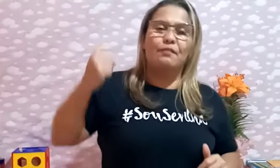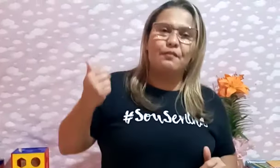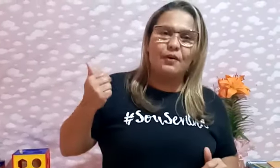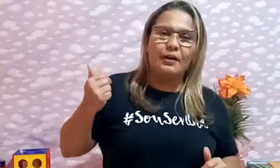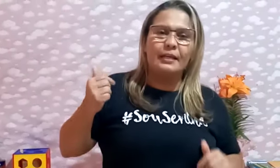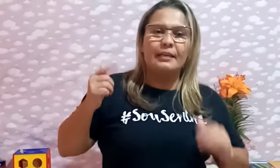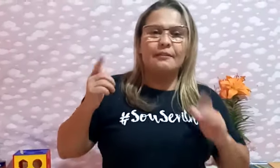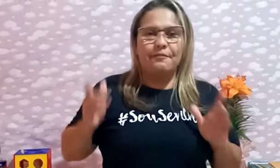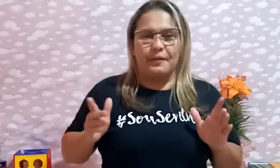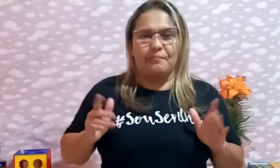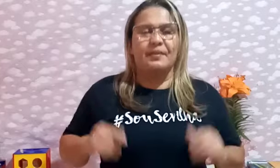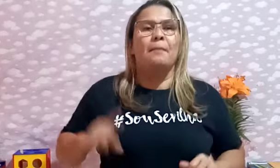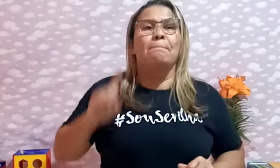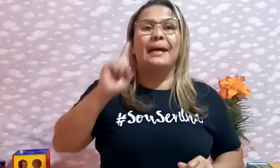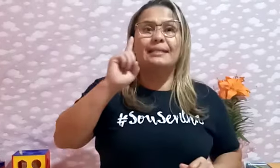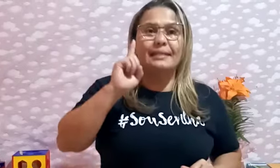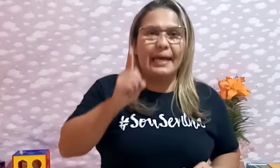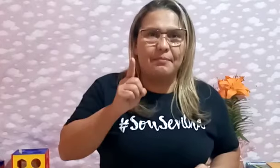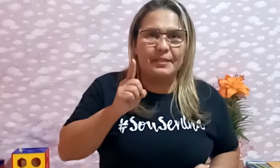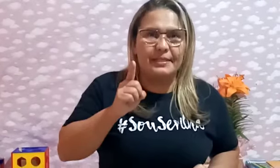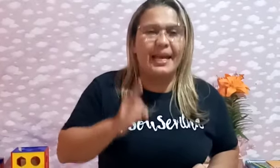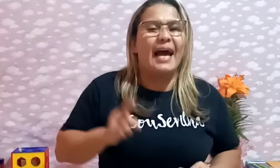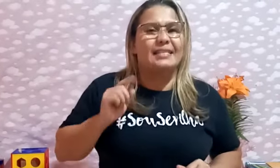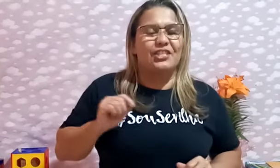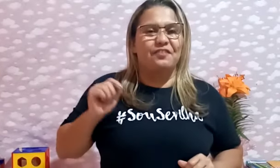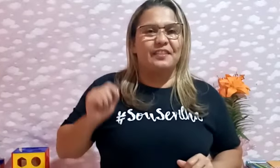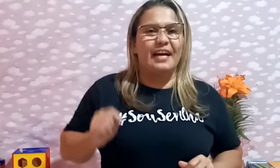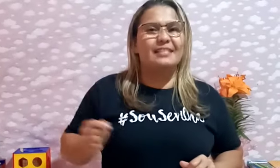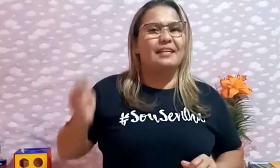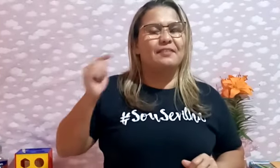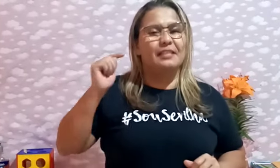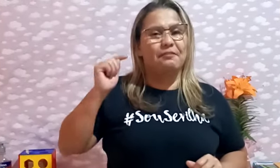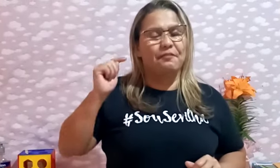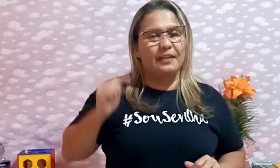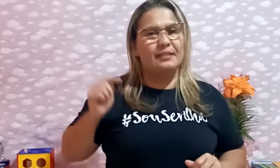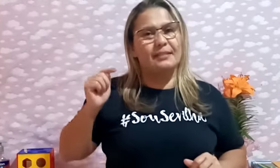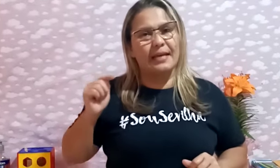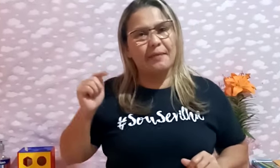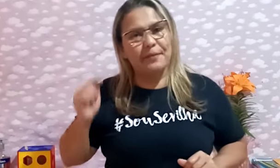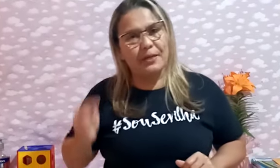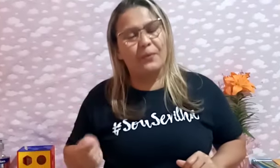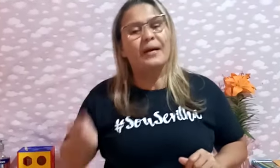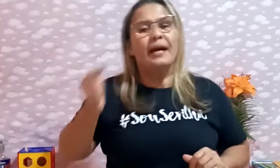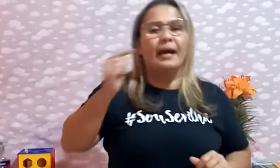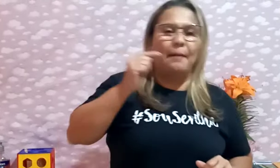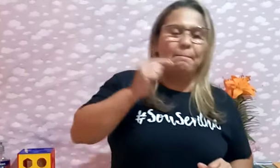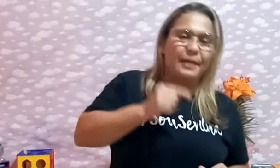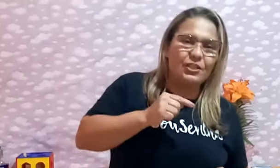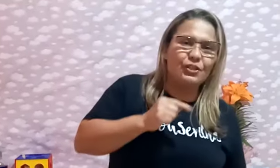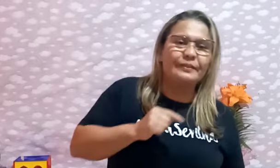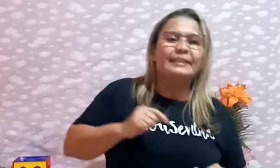vovó, enfim. Mas lembre-se, as atividades devem ser feitas sempre com capricho